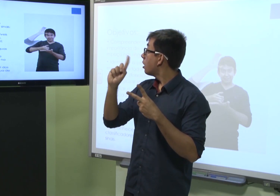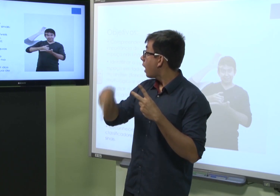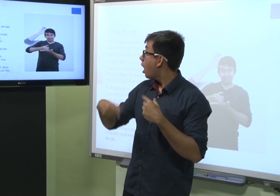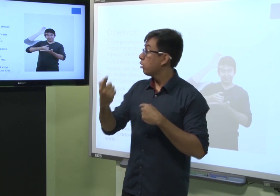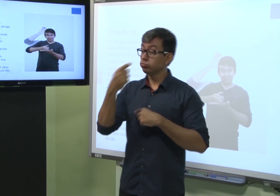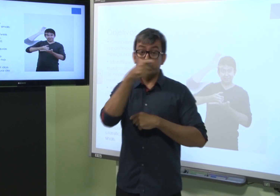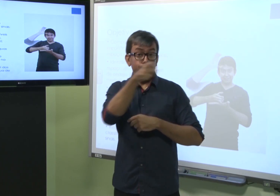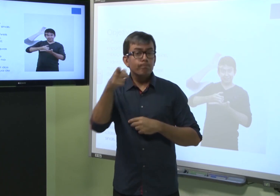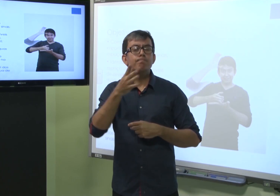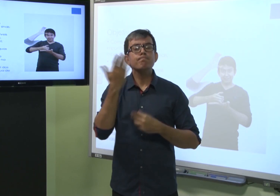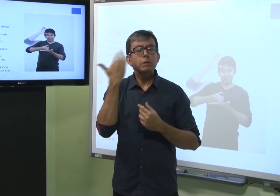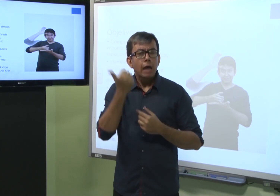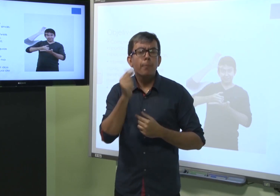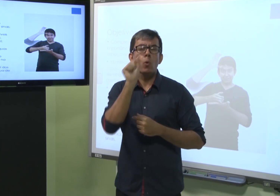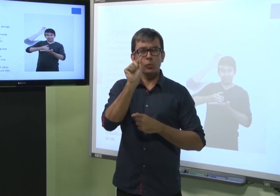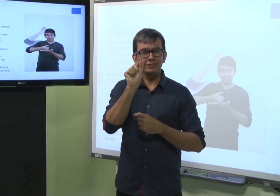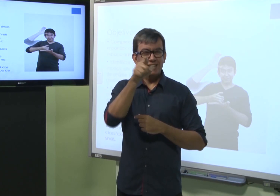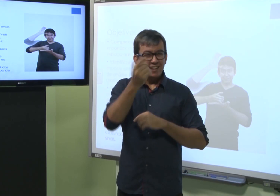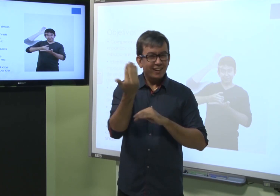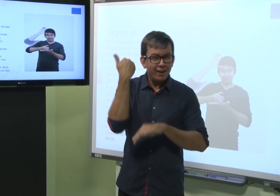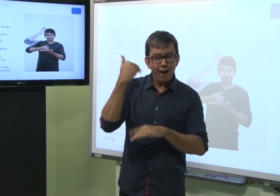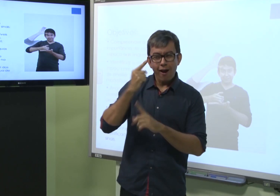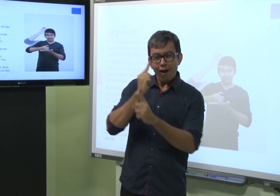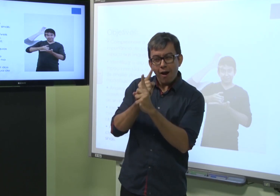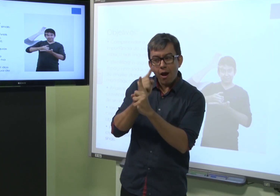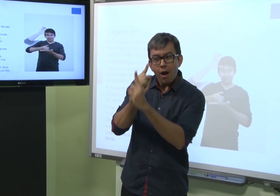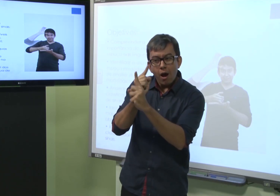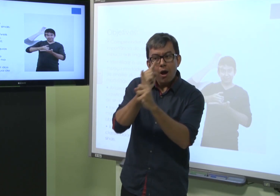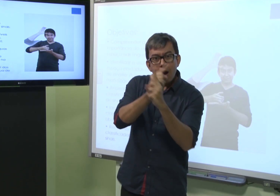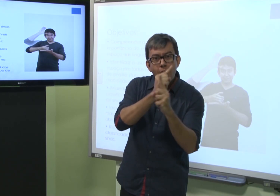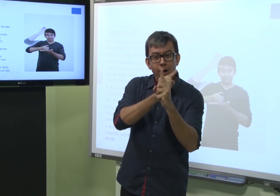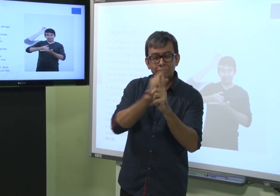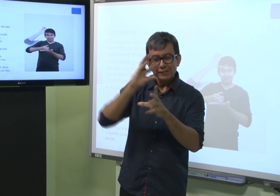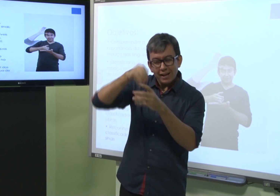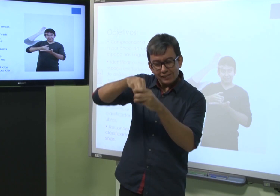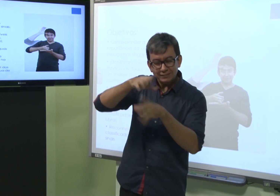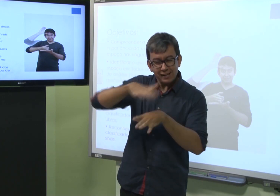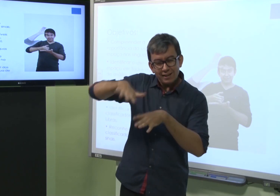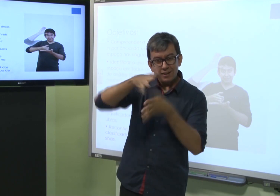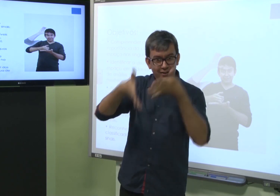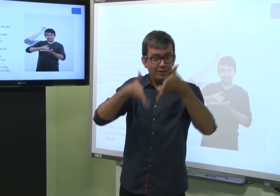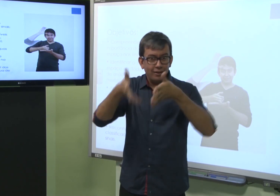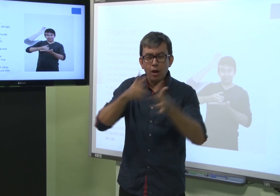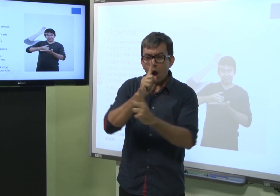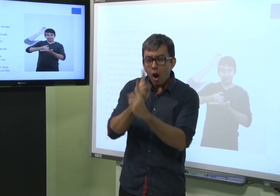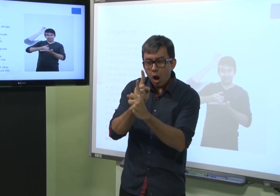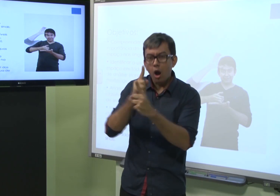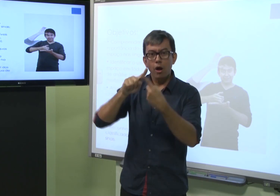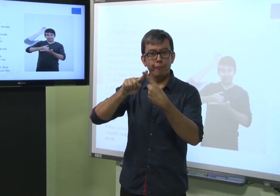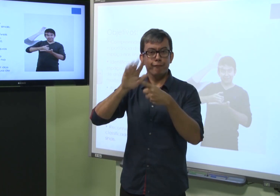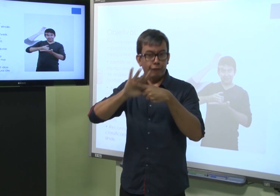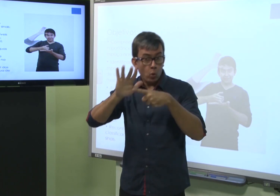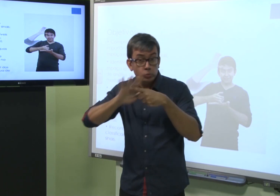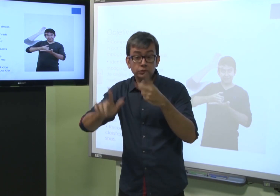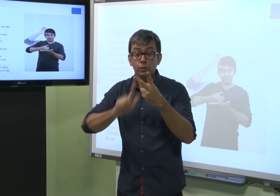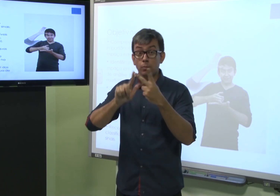para que vocês possam saber identificar o uso do espaço nos níveis de